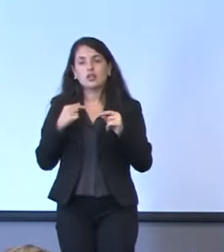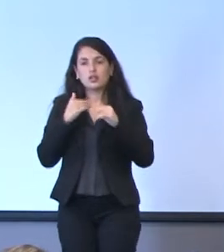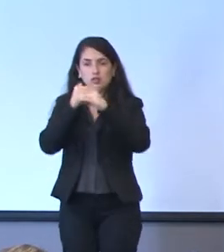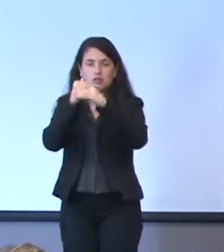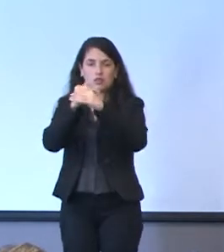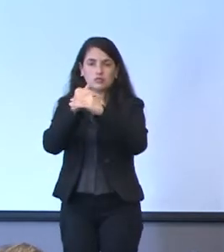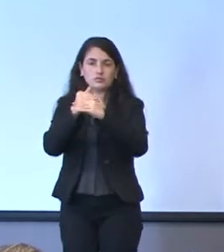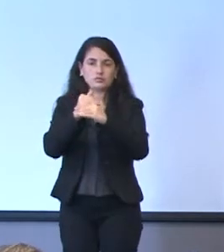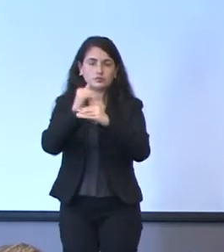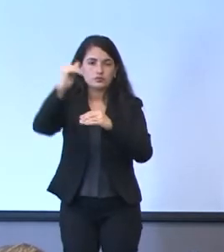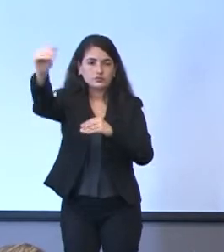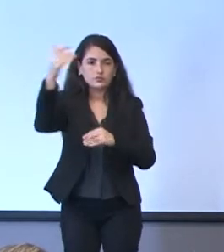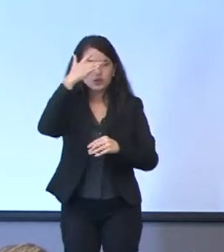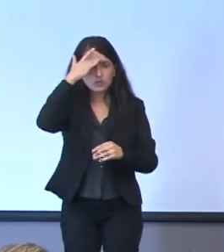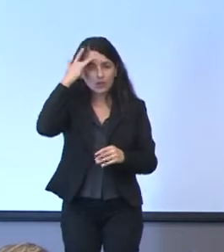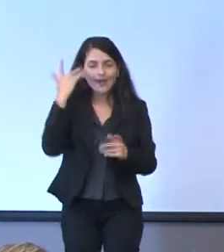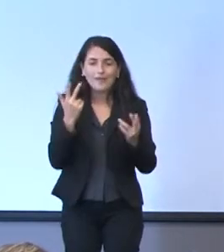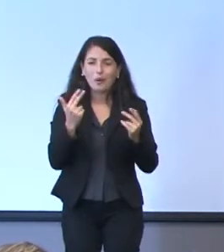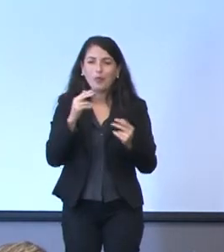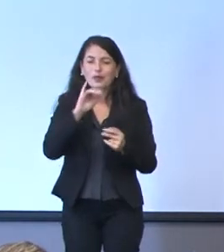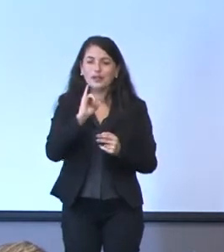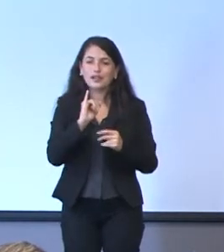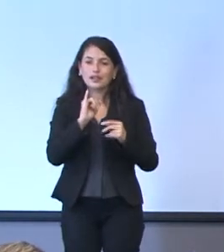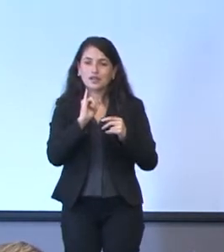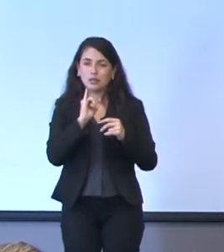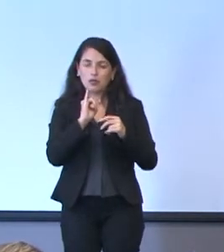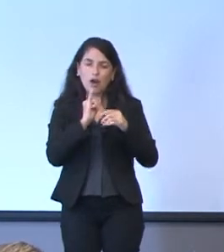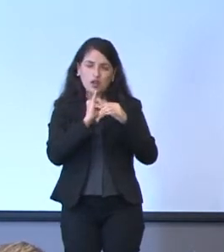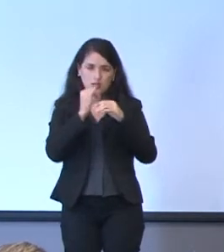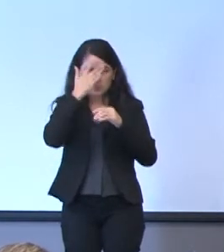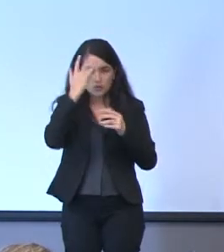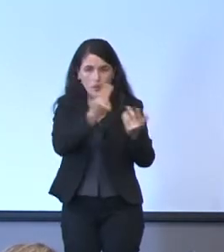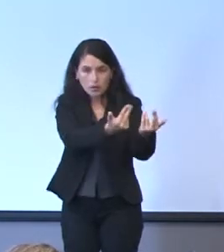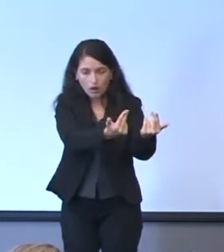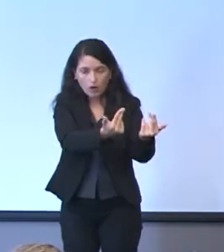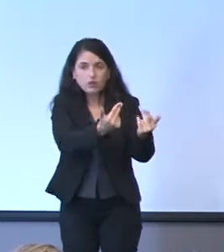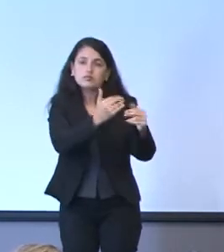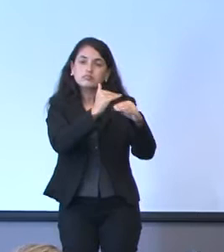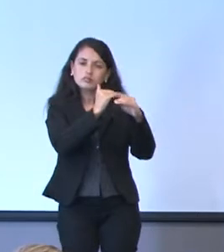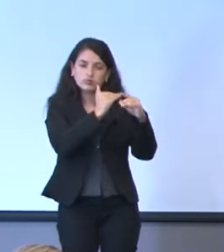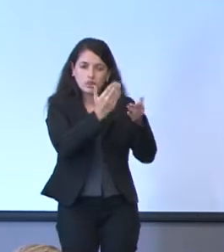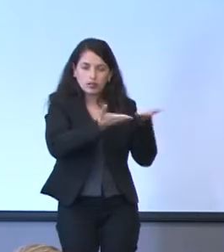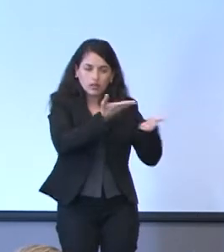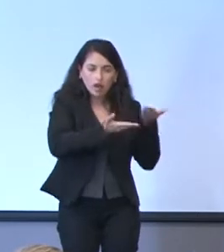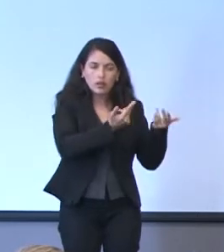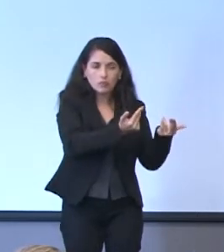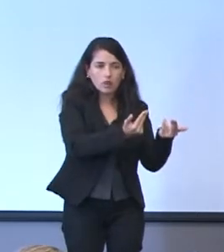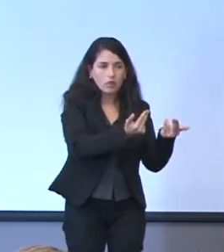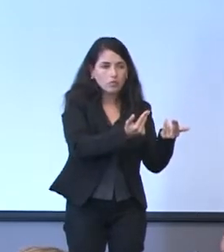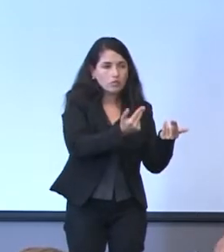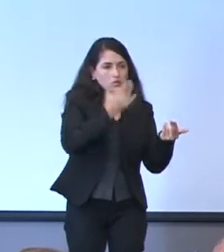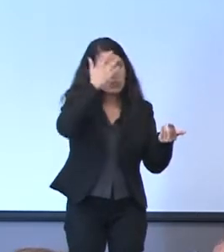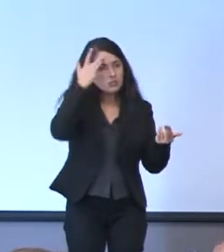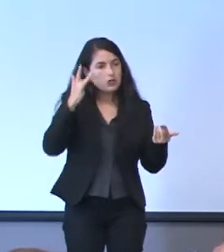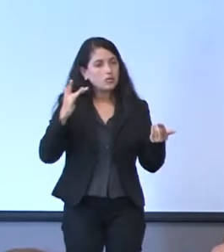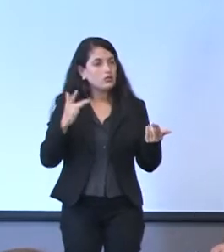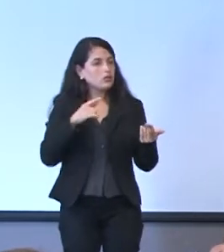Tratar igualmente os iguais e desigualmente os desiguais na medida da sua desigualdade.